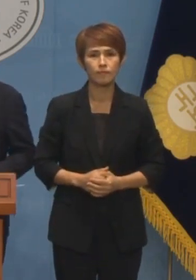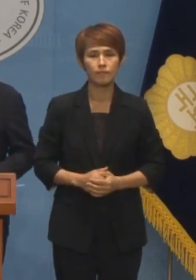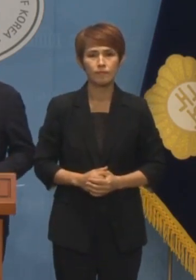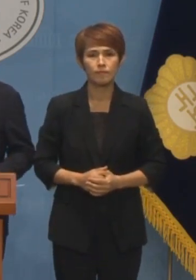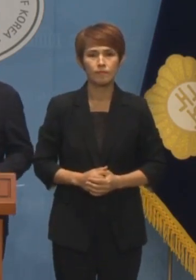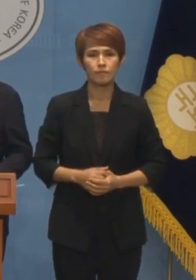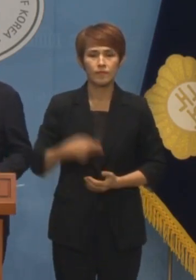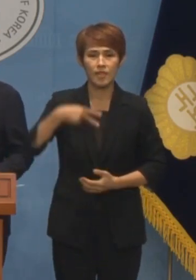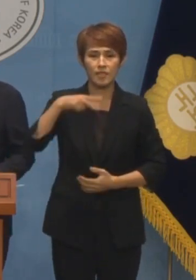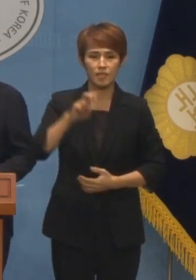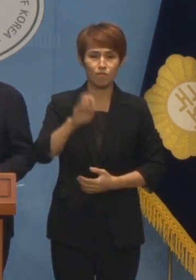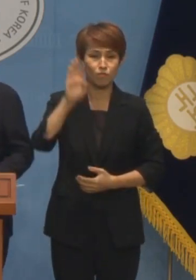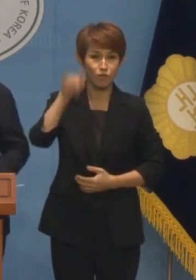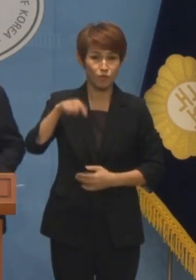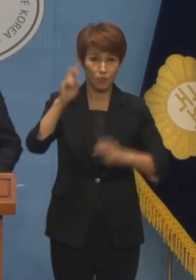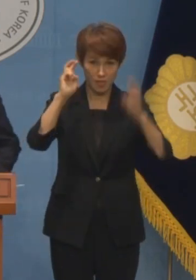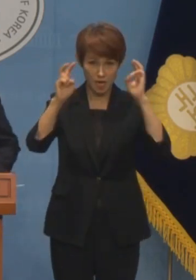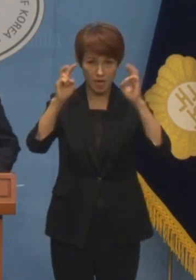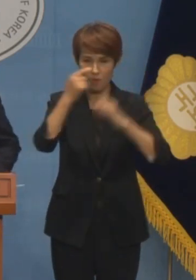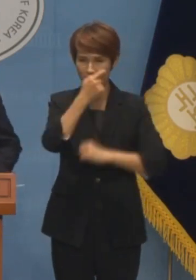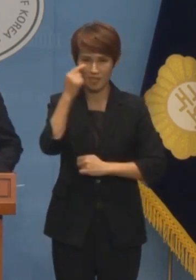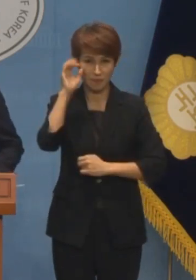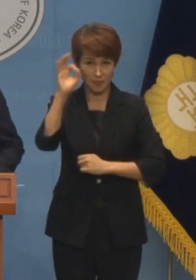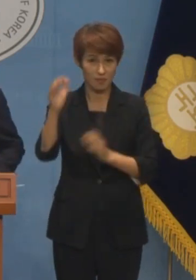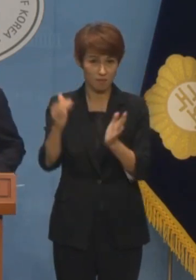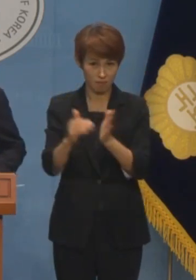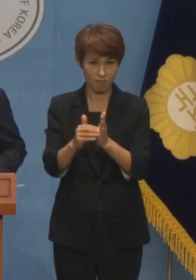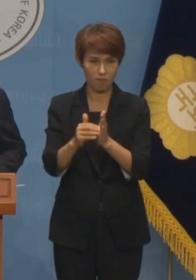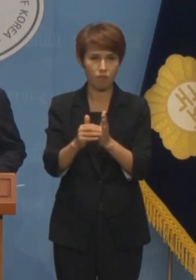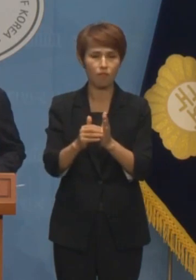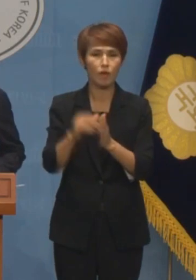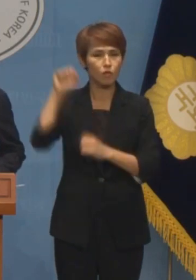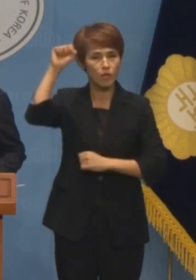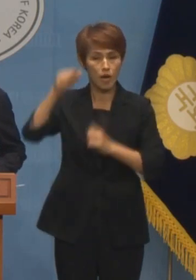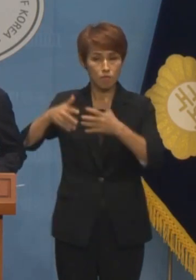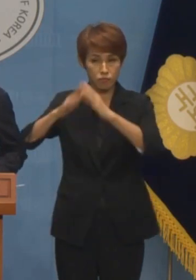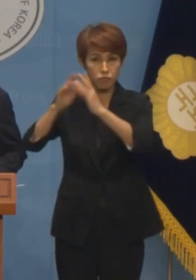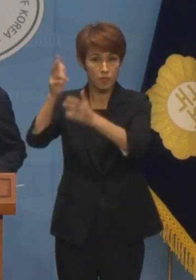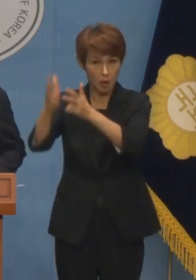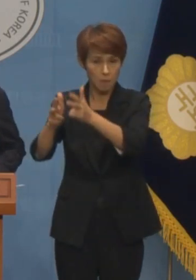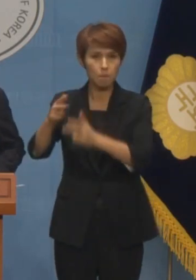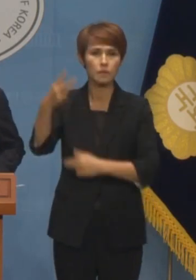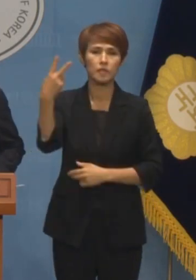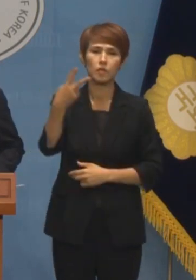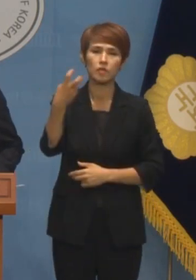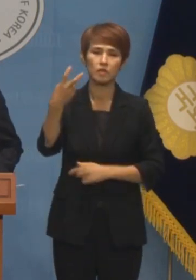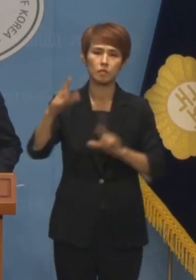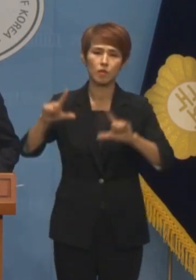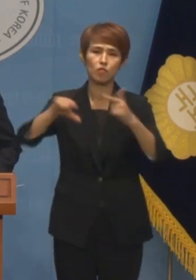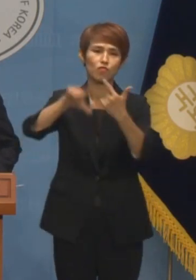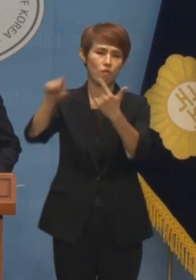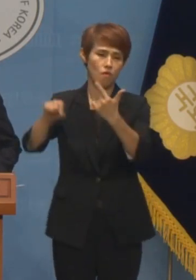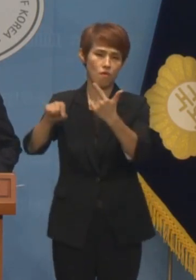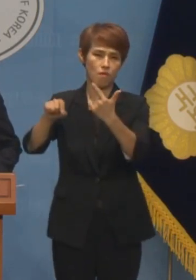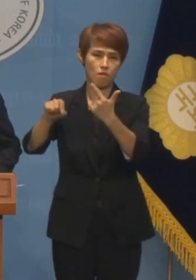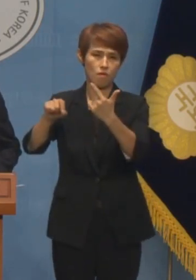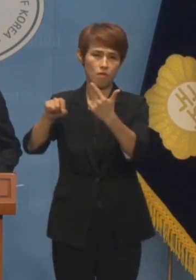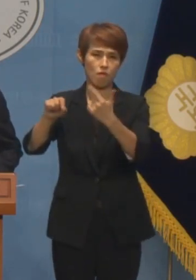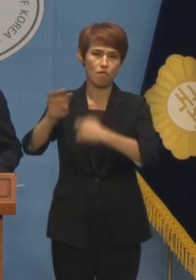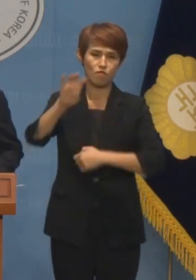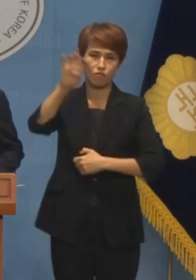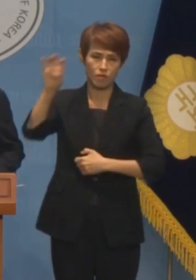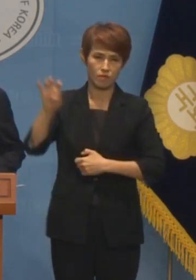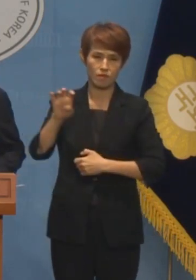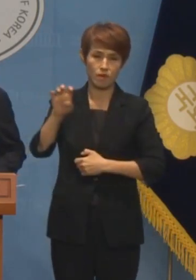3부 토건에 확인한 바에 의하면은 우크라이나 재건 사업은 2022년 6월 유라시아 경제인협회와